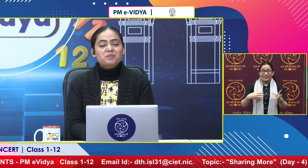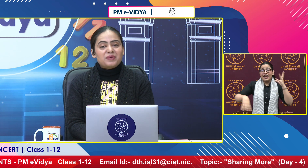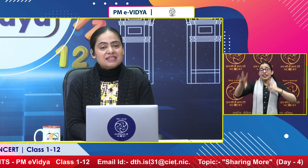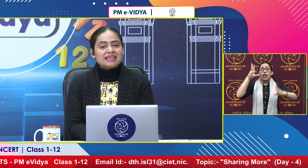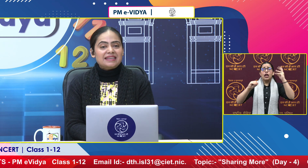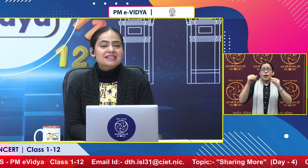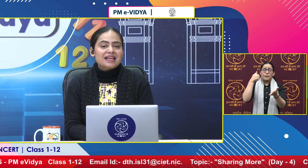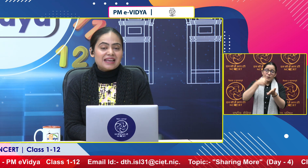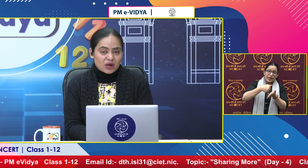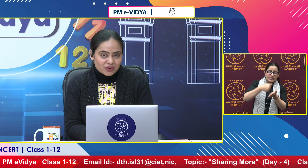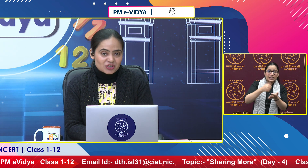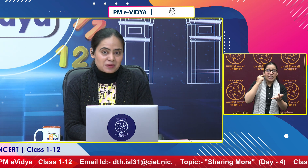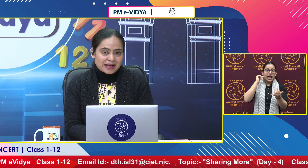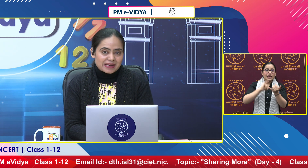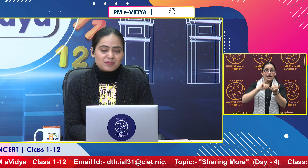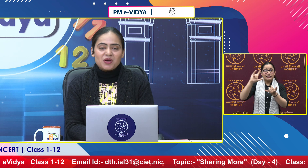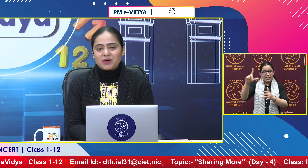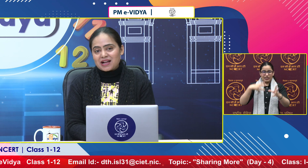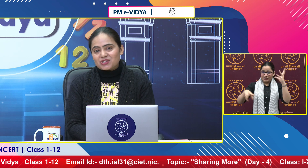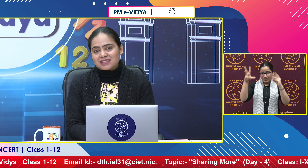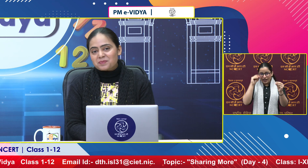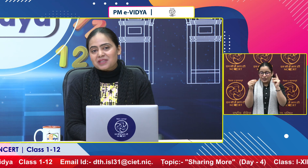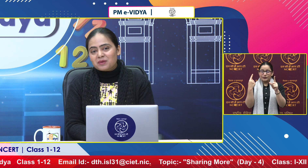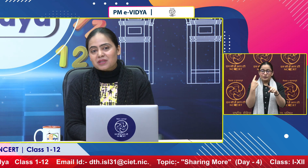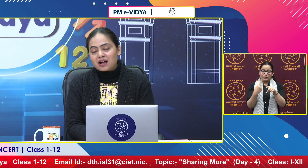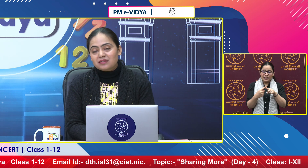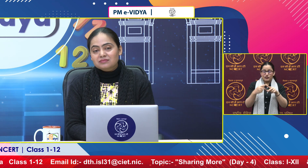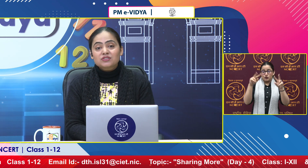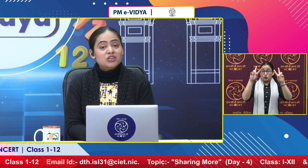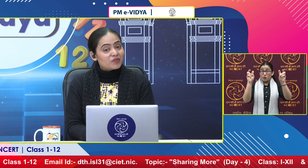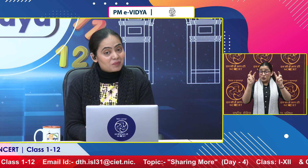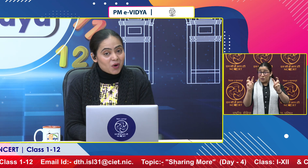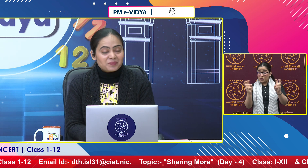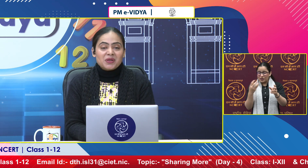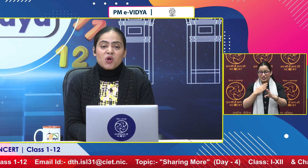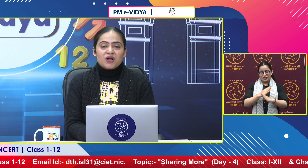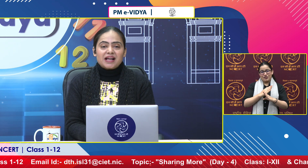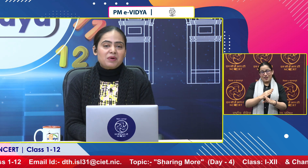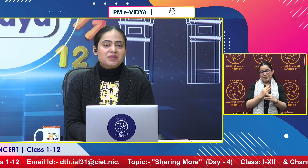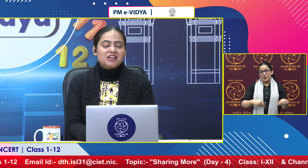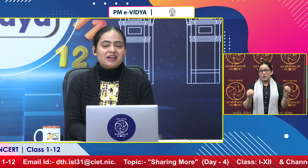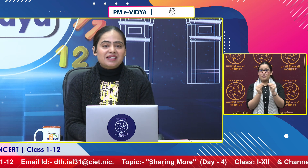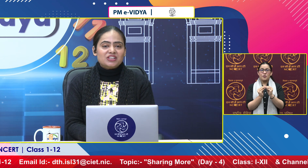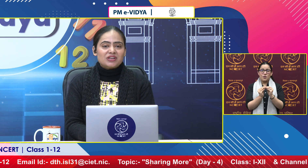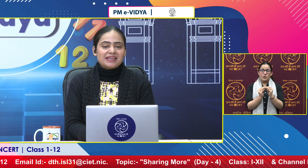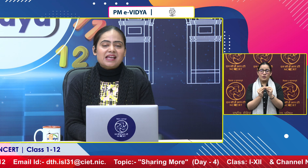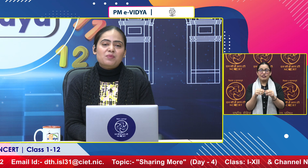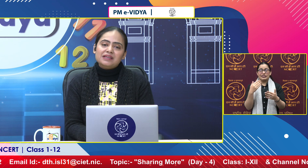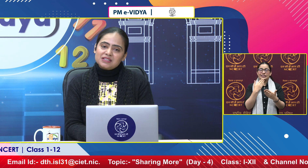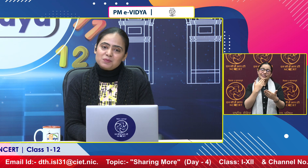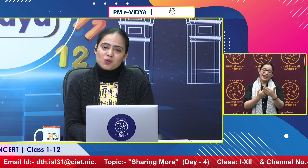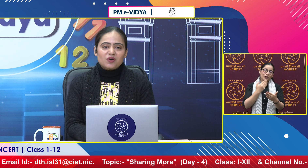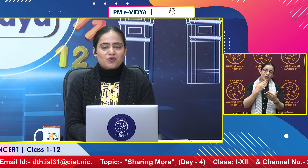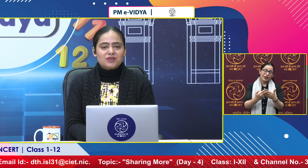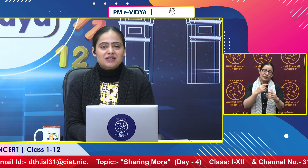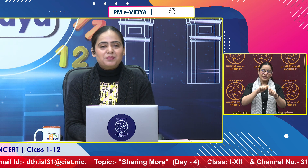सीखा बेसिक इंडियन साइन लैंग्वेज के बारे में और आज का सब थीम था शेयरिंग मोर। और अब हम धन्यवाद देना चाहेंगे